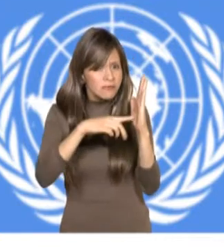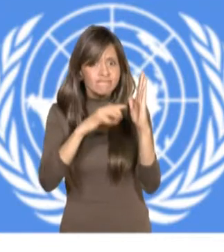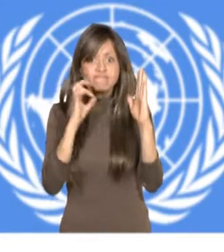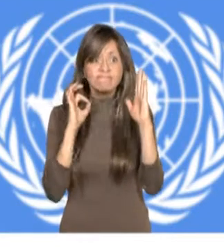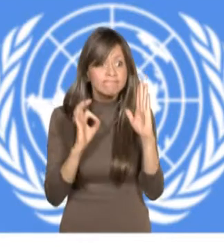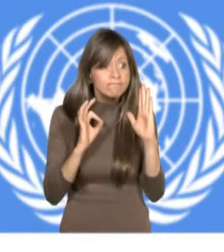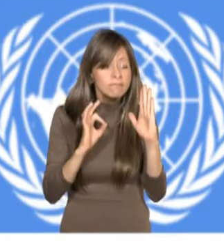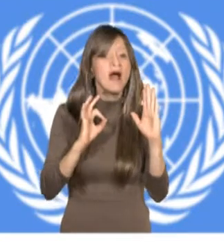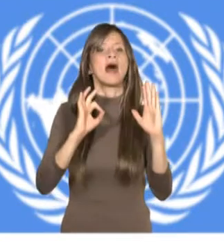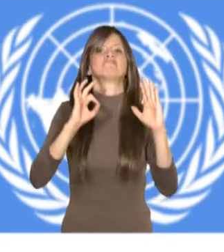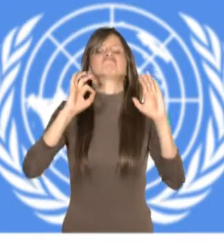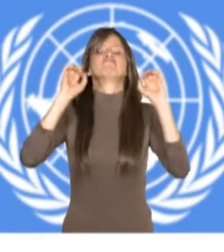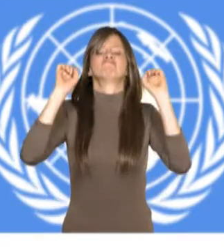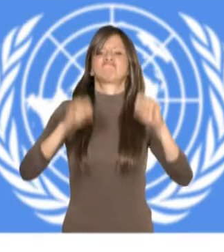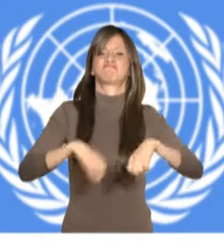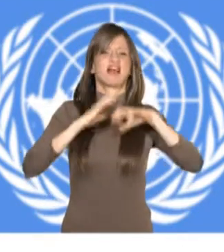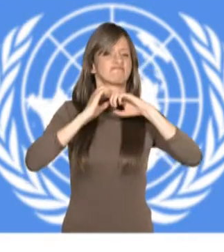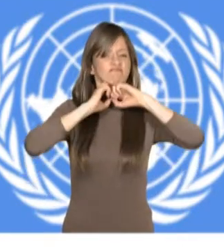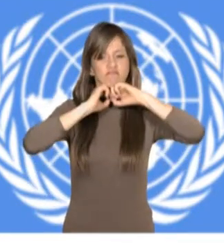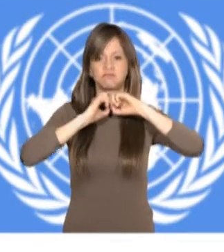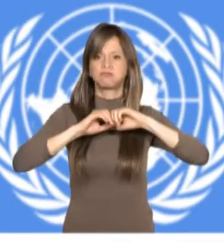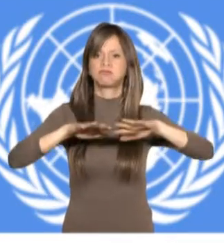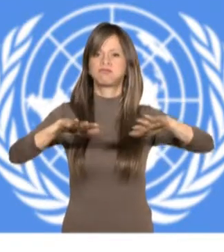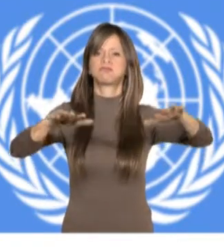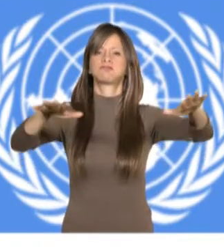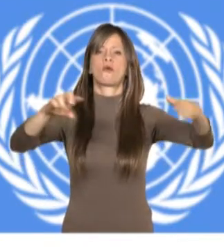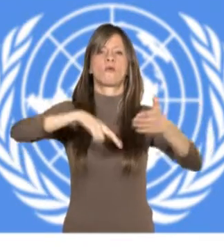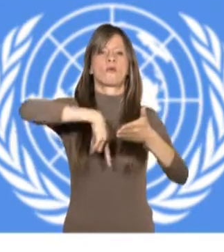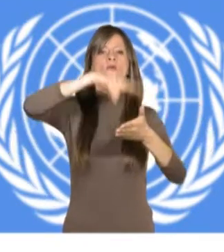ratificación o adhesión.